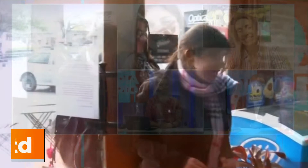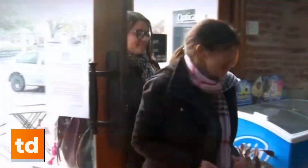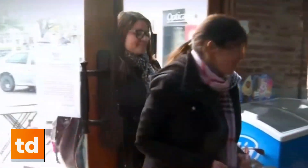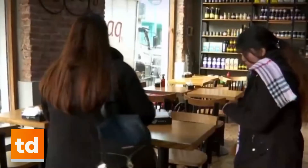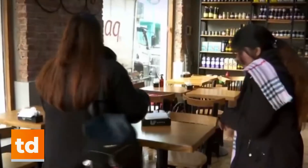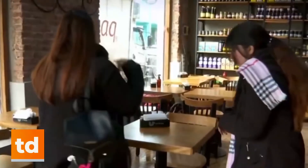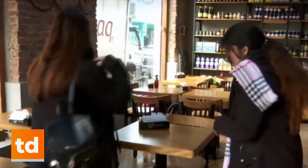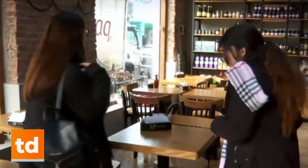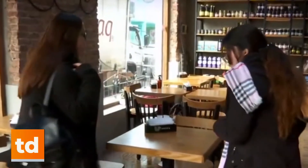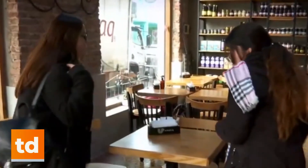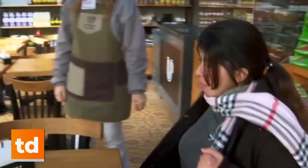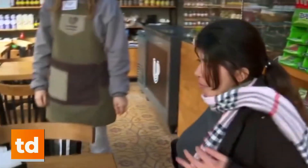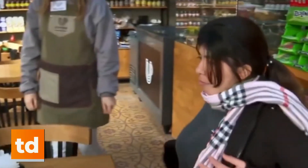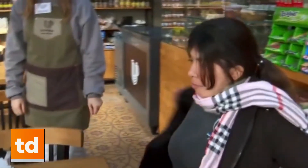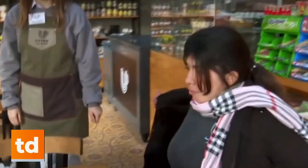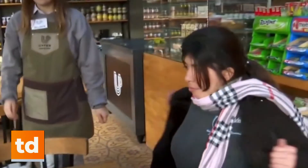luego.